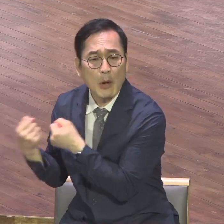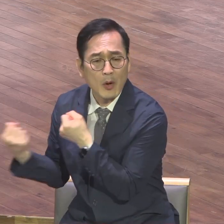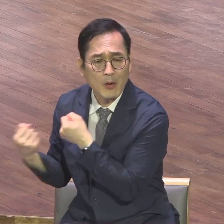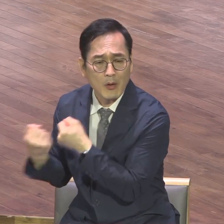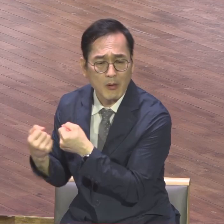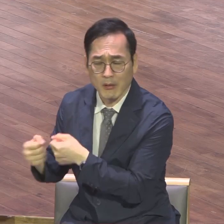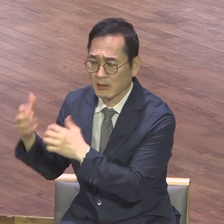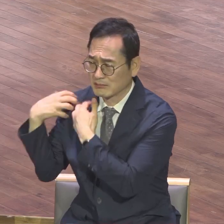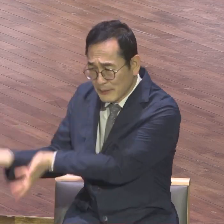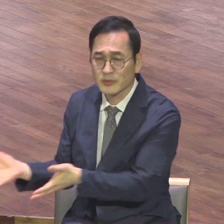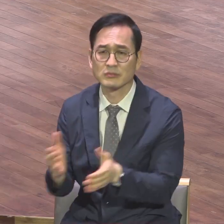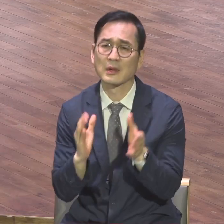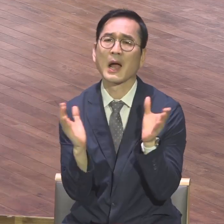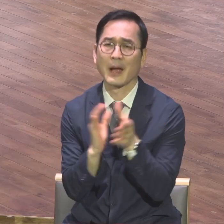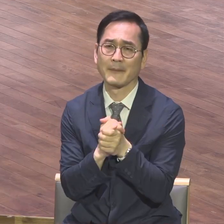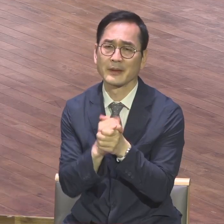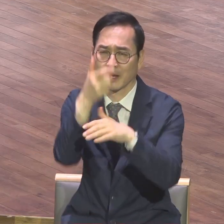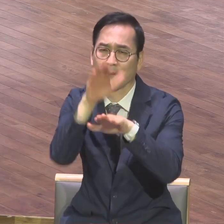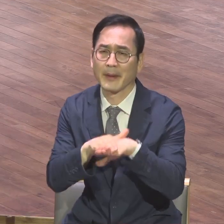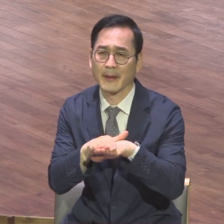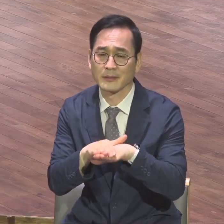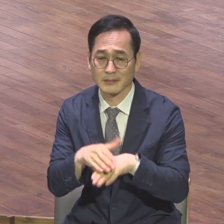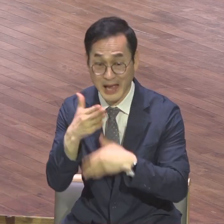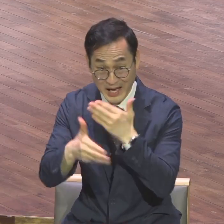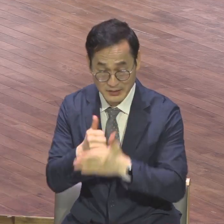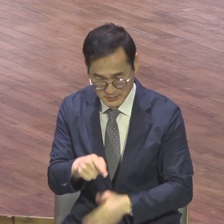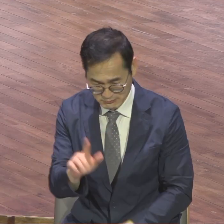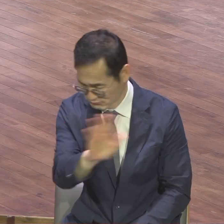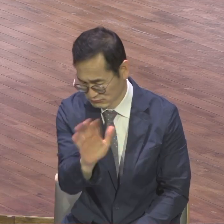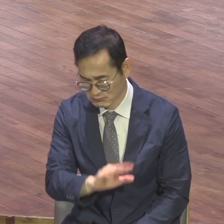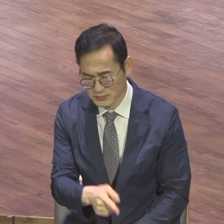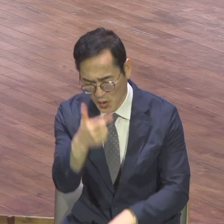너 가서 빨리 화해하고 오라고.